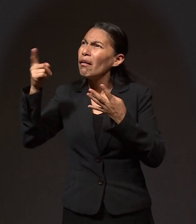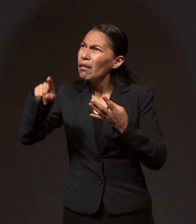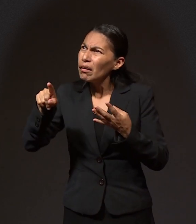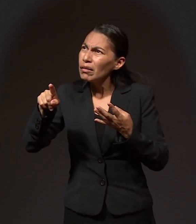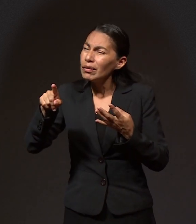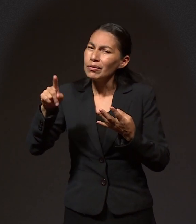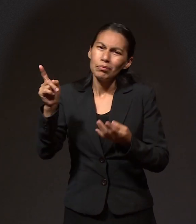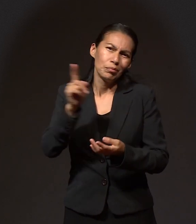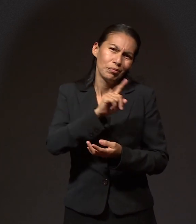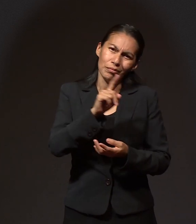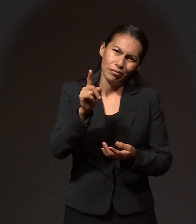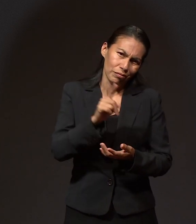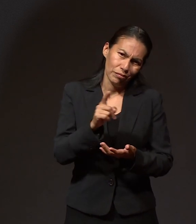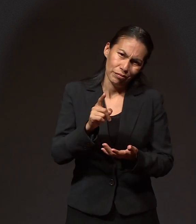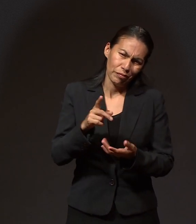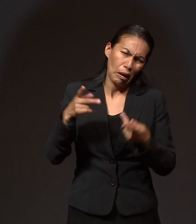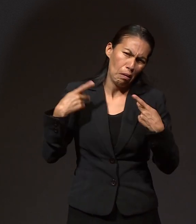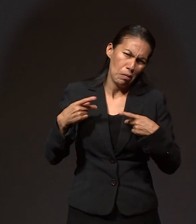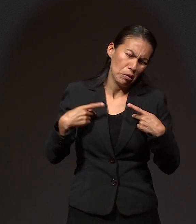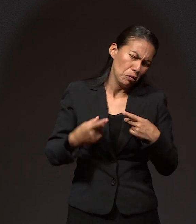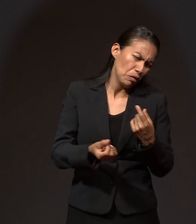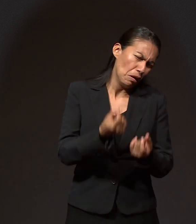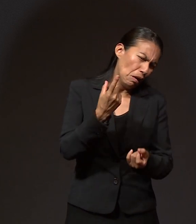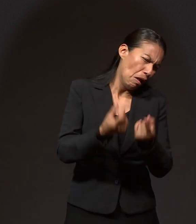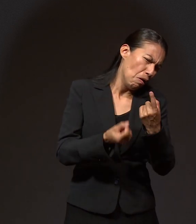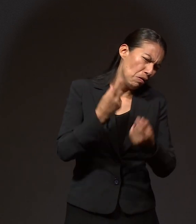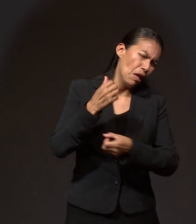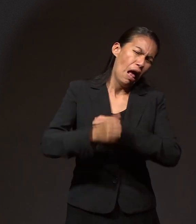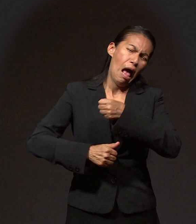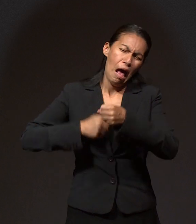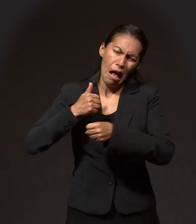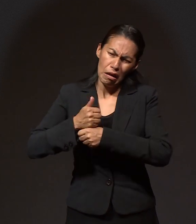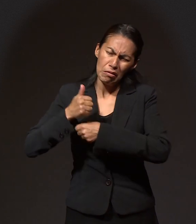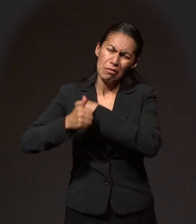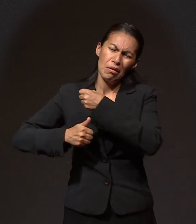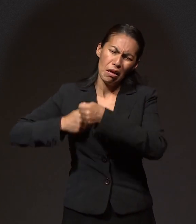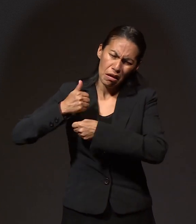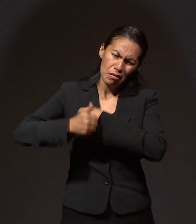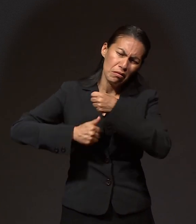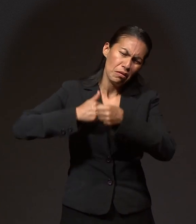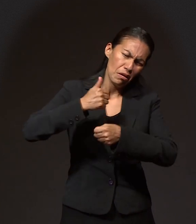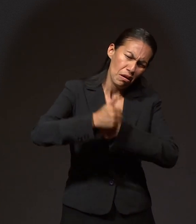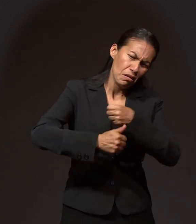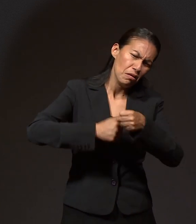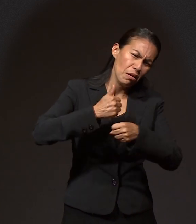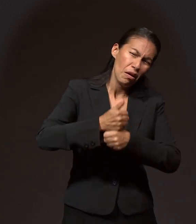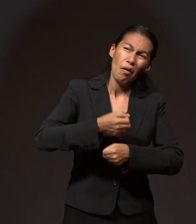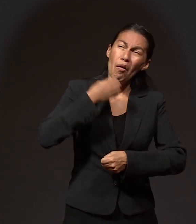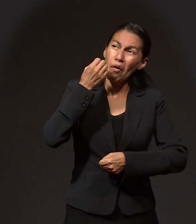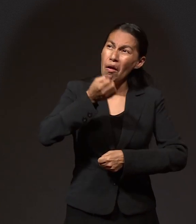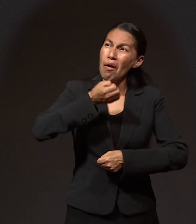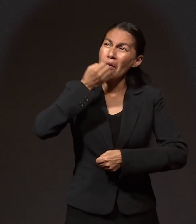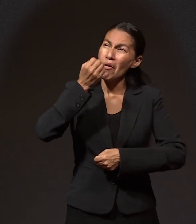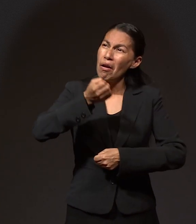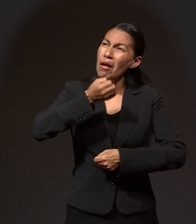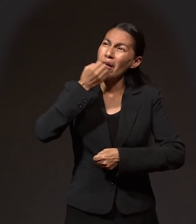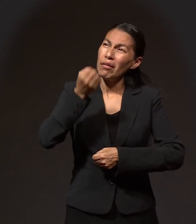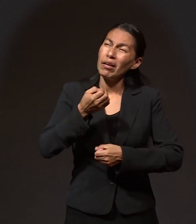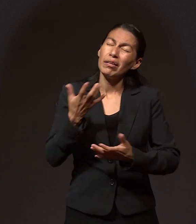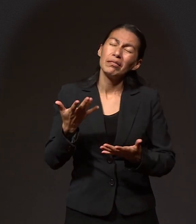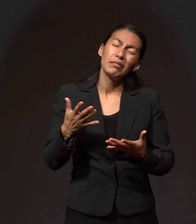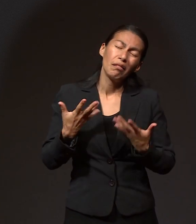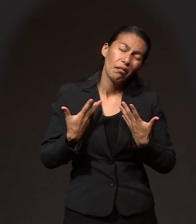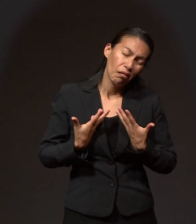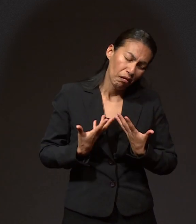hay gente que puede estar orando ya por años y no encuentra la respuesta que pide. Y yo quiero decir a esta persona, sigue confiando, sigue confiando, sigue